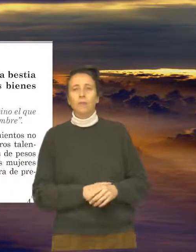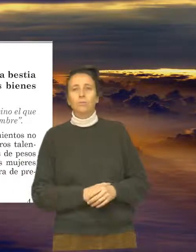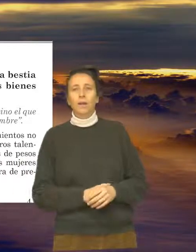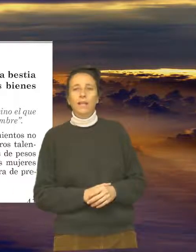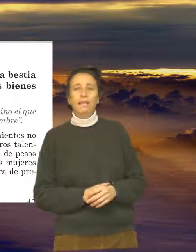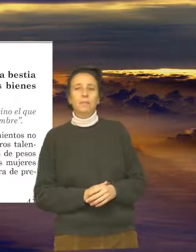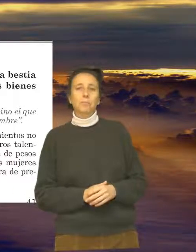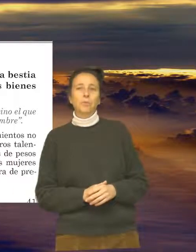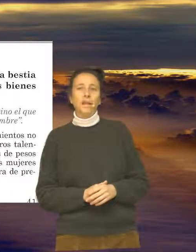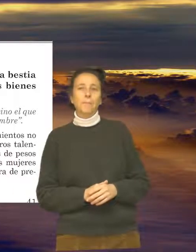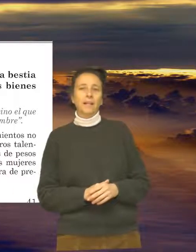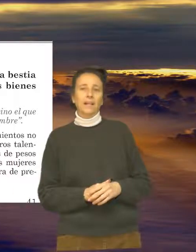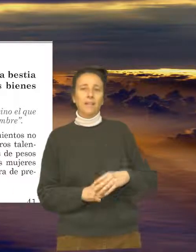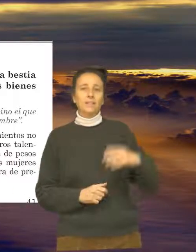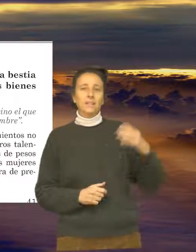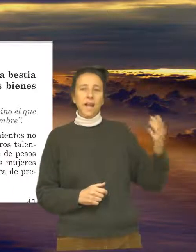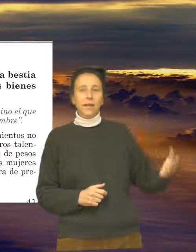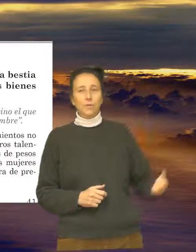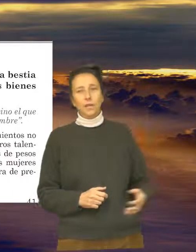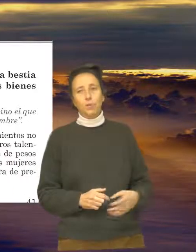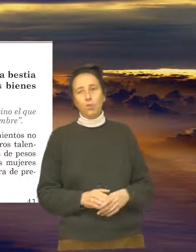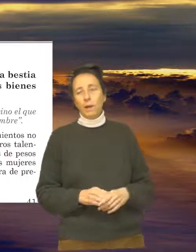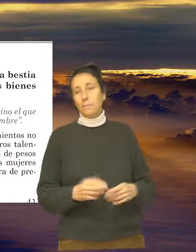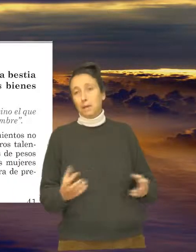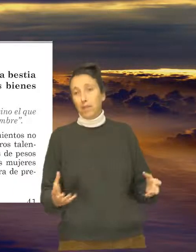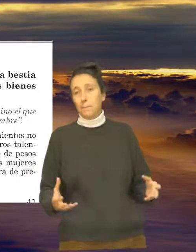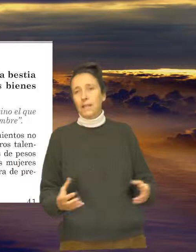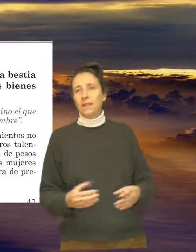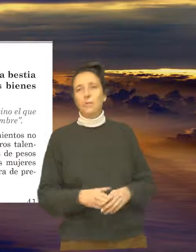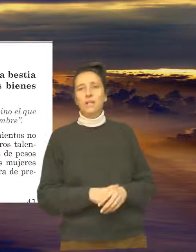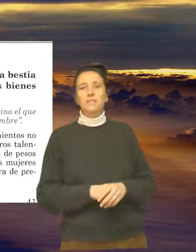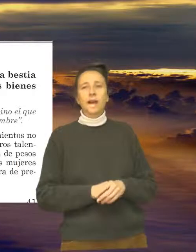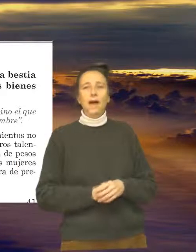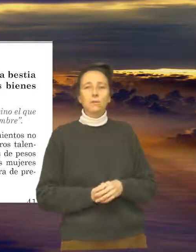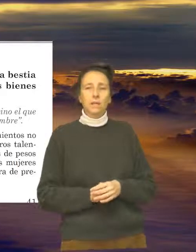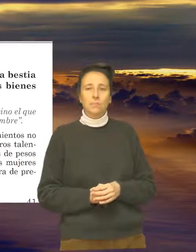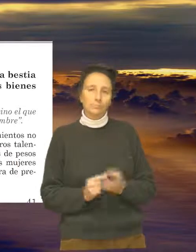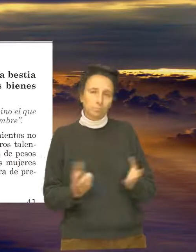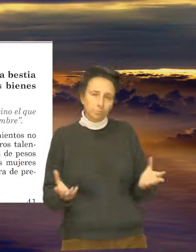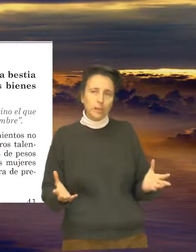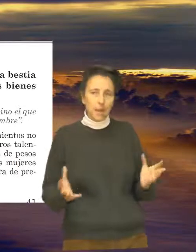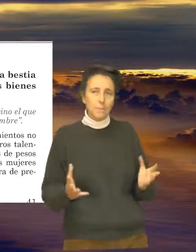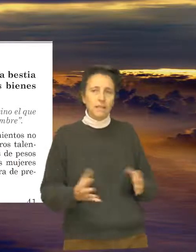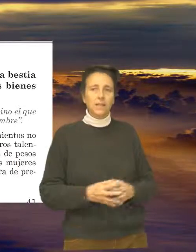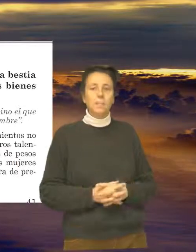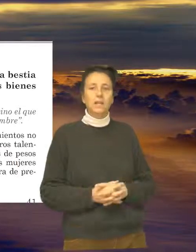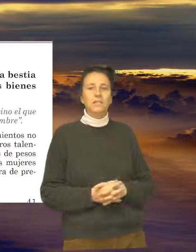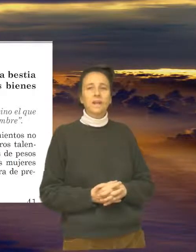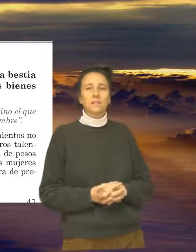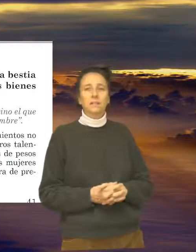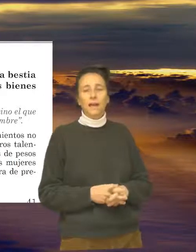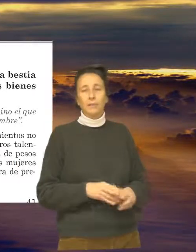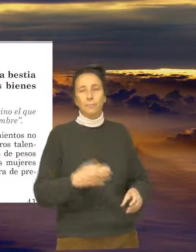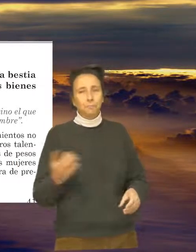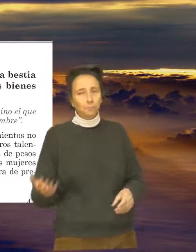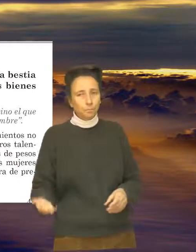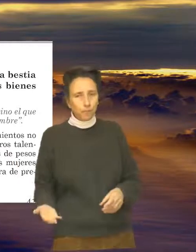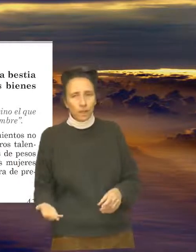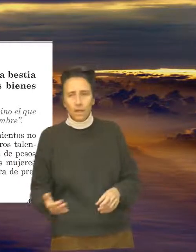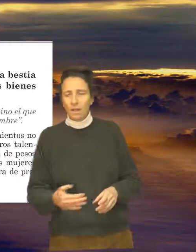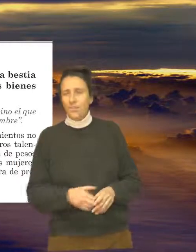Sudáfrica durante el tiempo del apartheid, se ha dado en Cuba, parcialmente aún está, aunque parcialmente también está